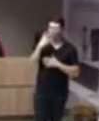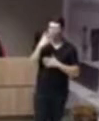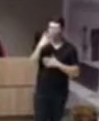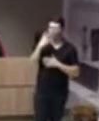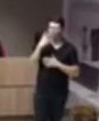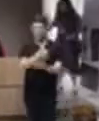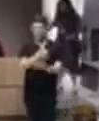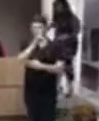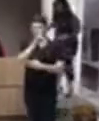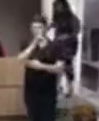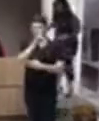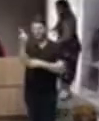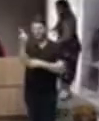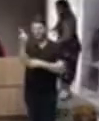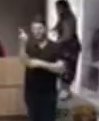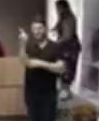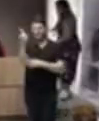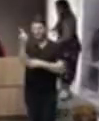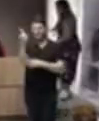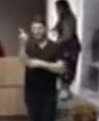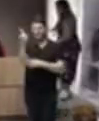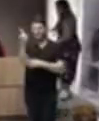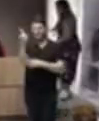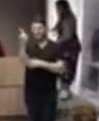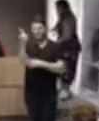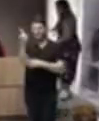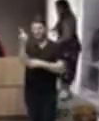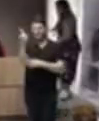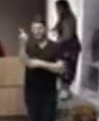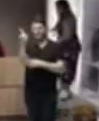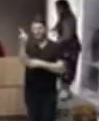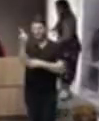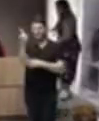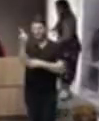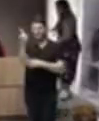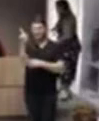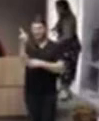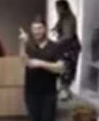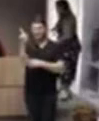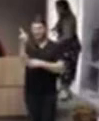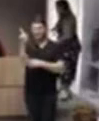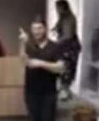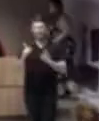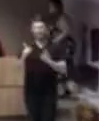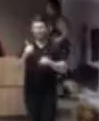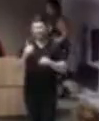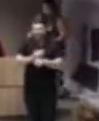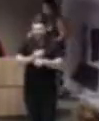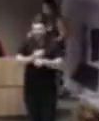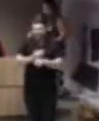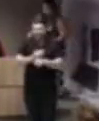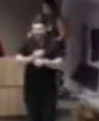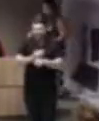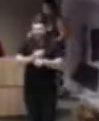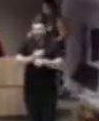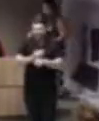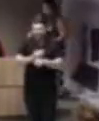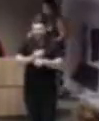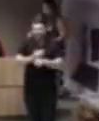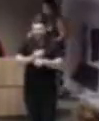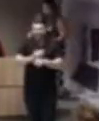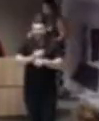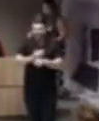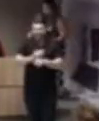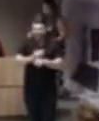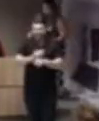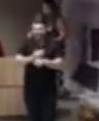Deus para eu não explodir, para ele me ajudar a ficar aqui, pois não estou mais aguentando. Quer dizer, ele recorre a Deus como um recurso de